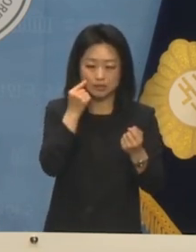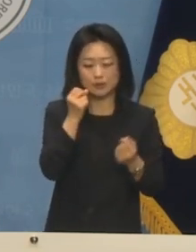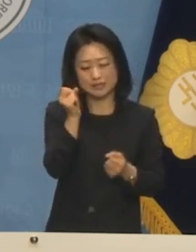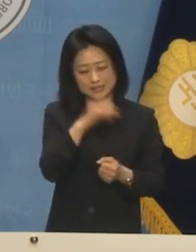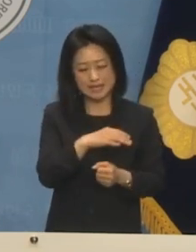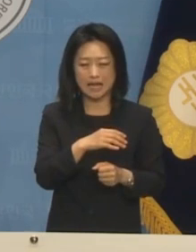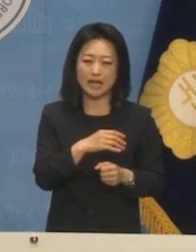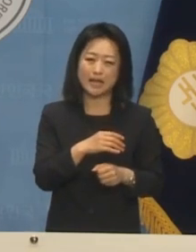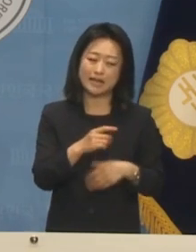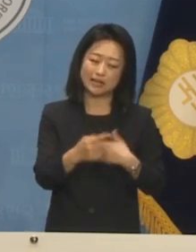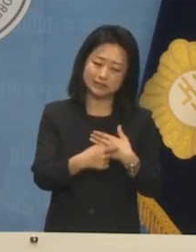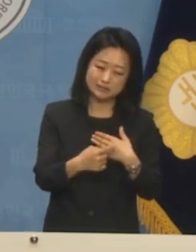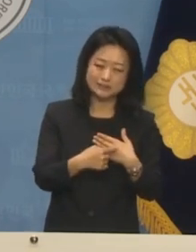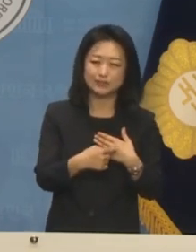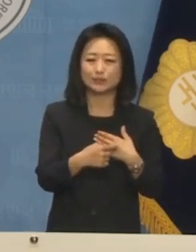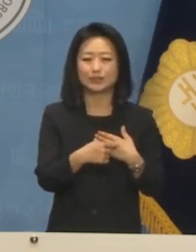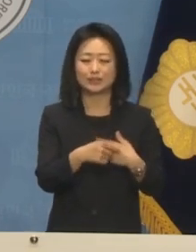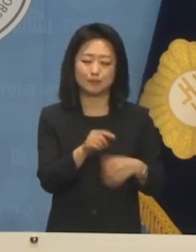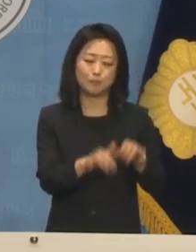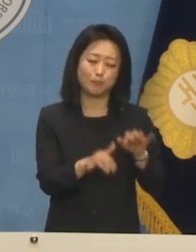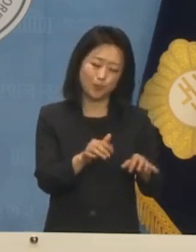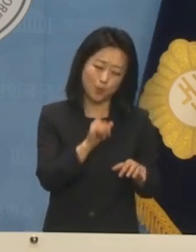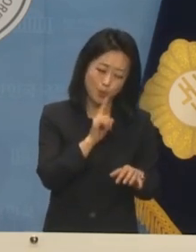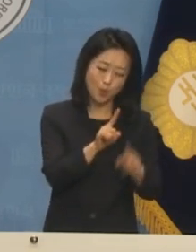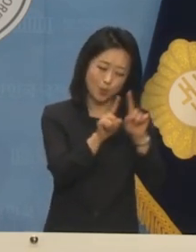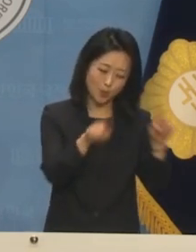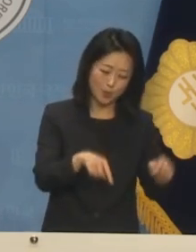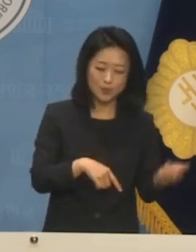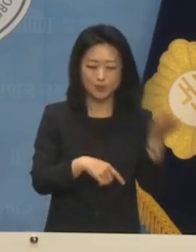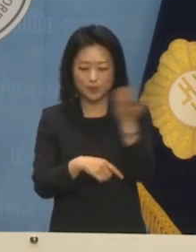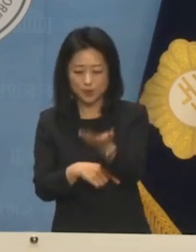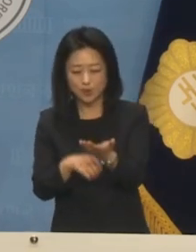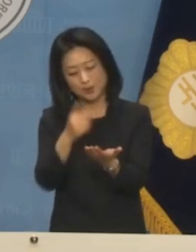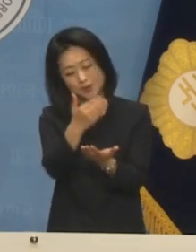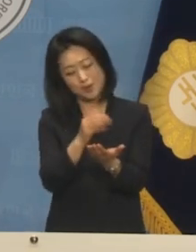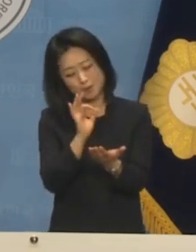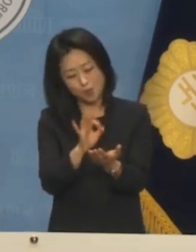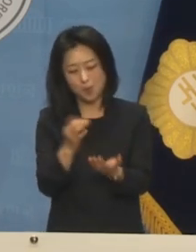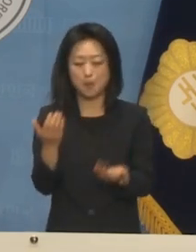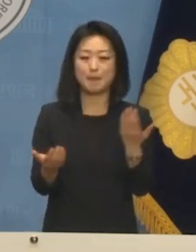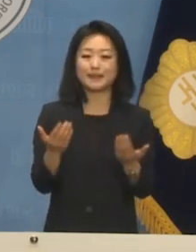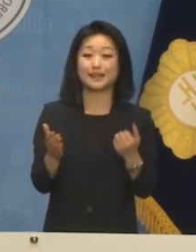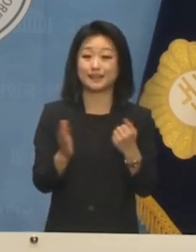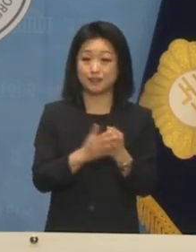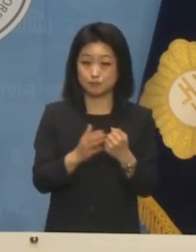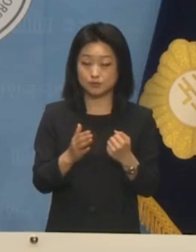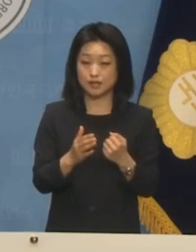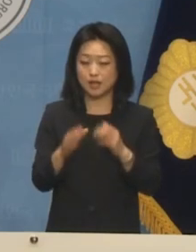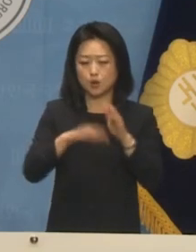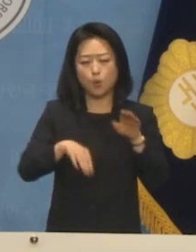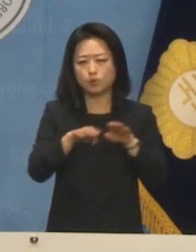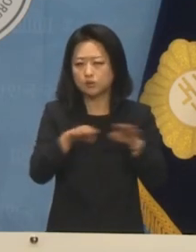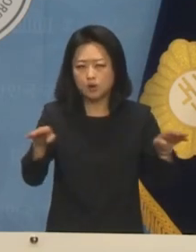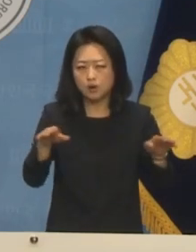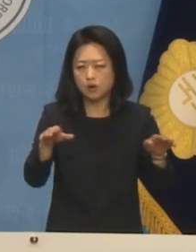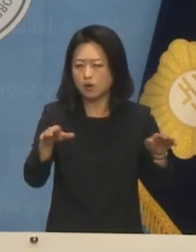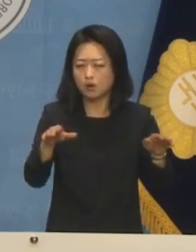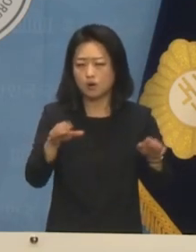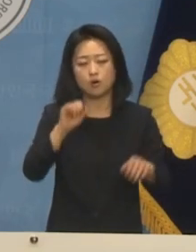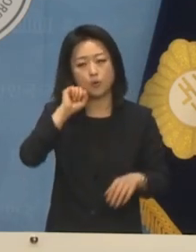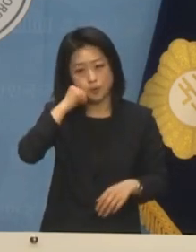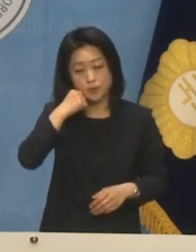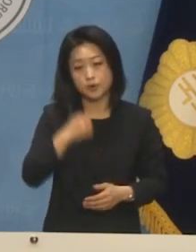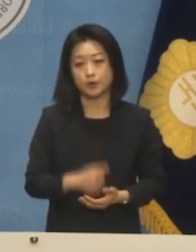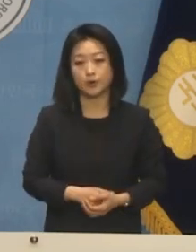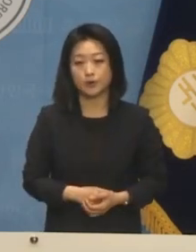보고를 작성해서 공익위원회에 제공하고 공익위원회 이에 근거해서 판단을 하기 때문에 공정성 자체가 유지되지